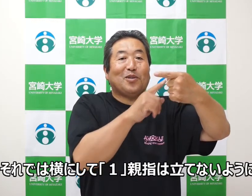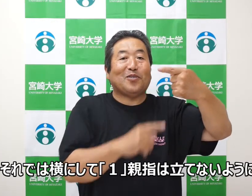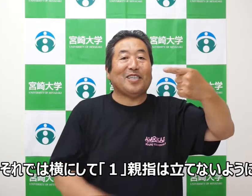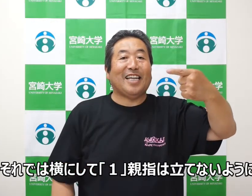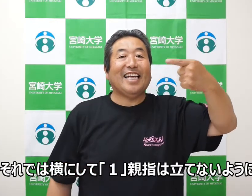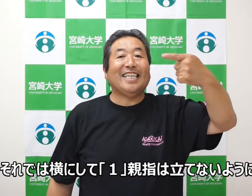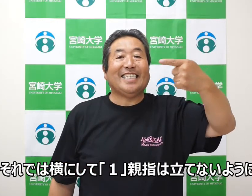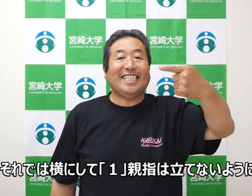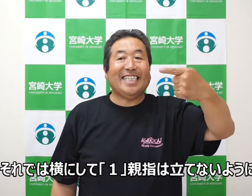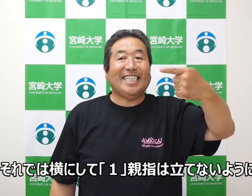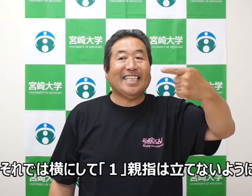ださいね。